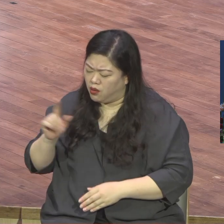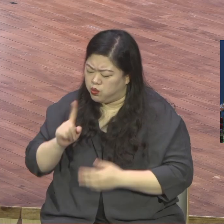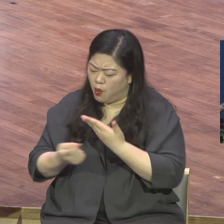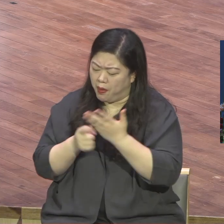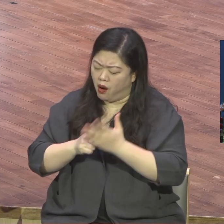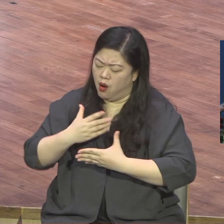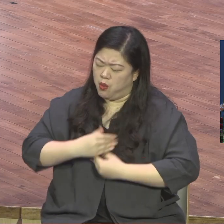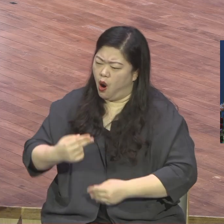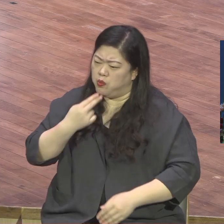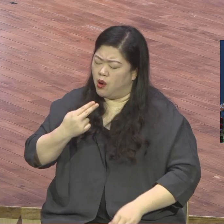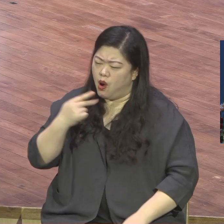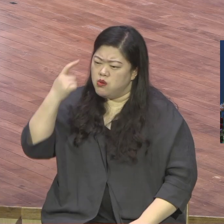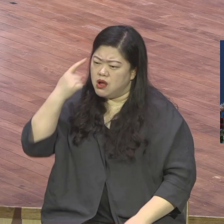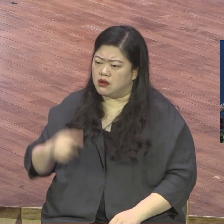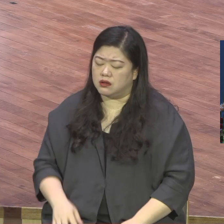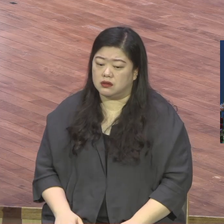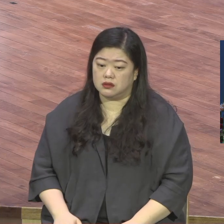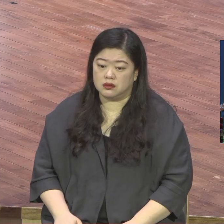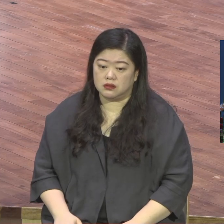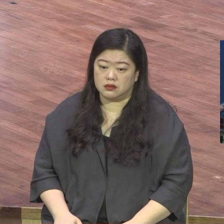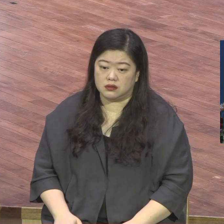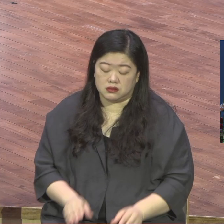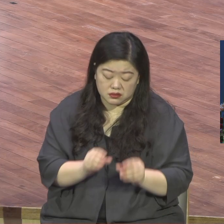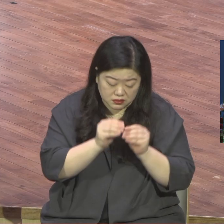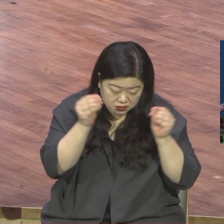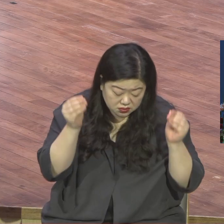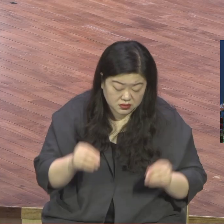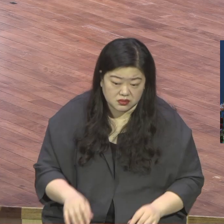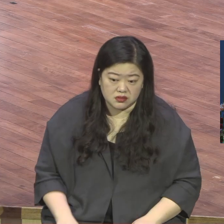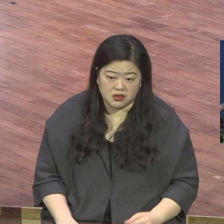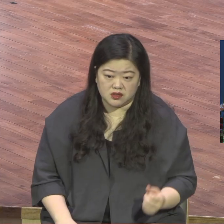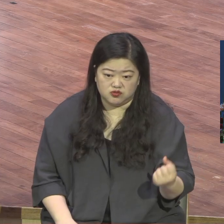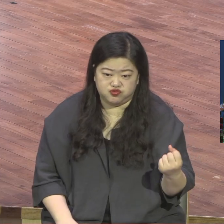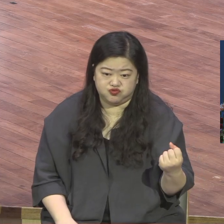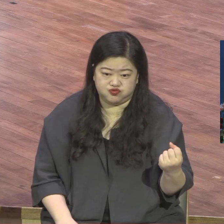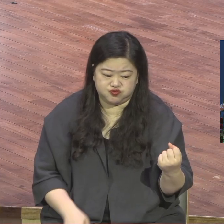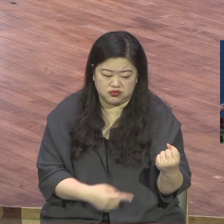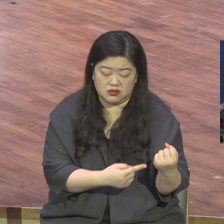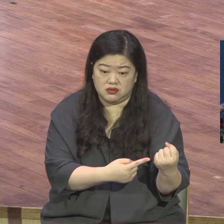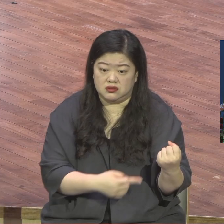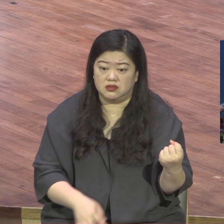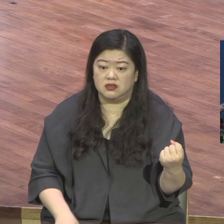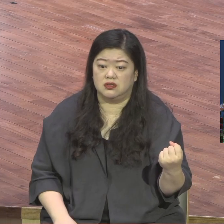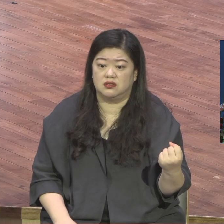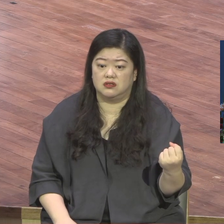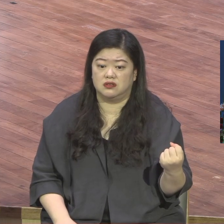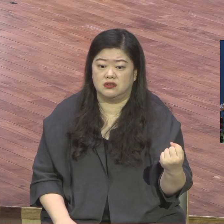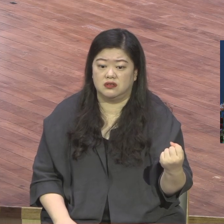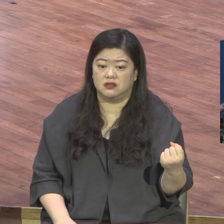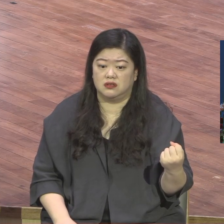되냐? 요거 있어서 그래요. 요거. 영적 암덩어리 딱 원수진 상태.